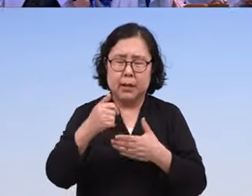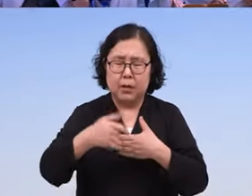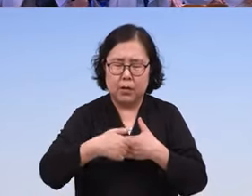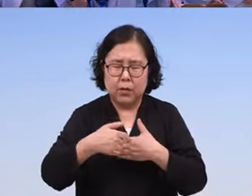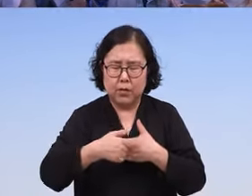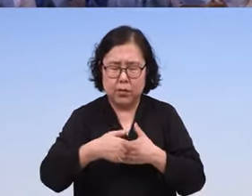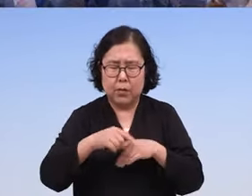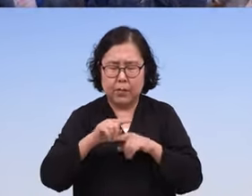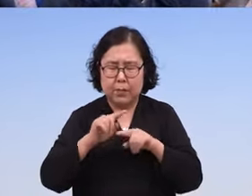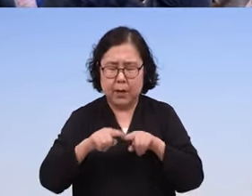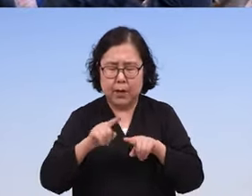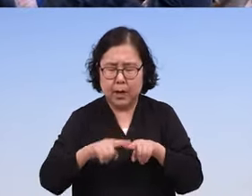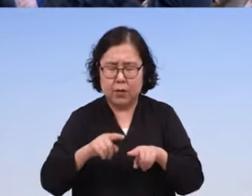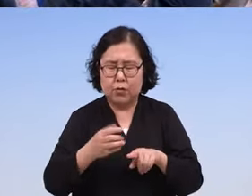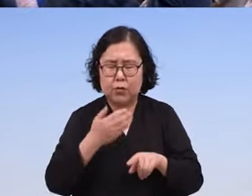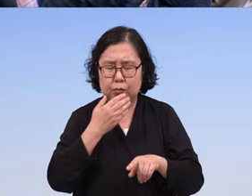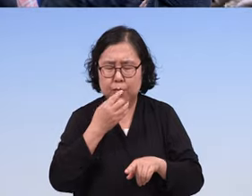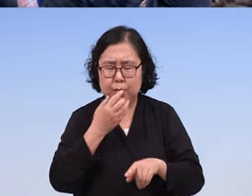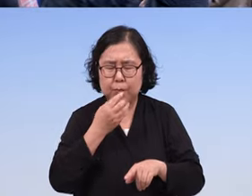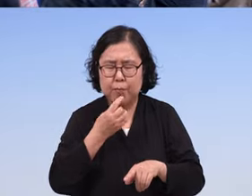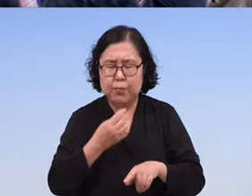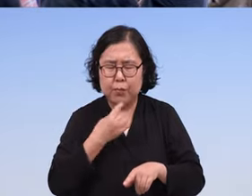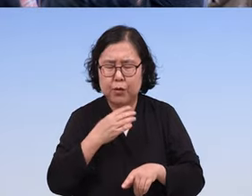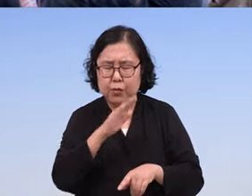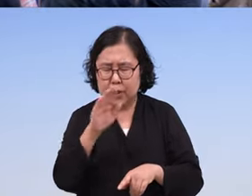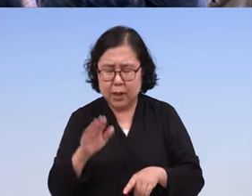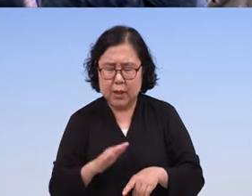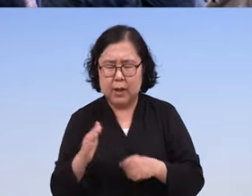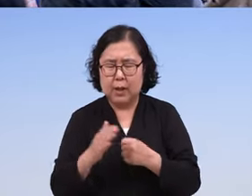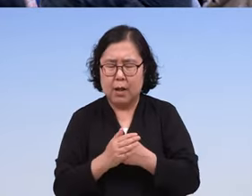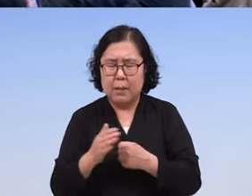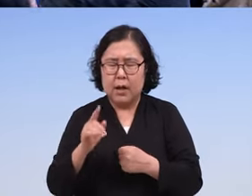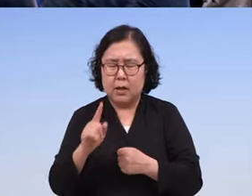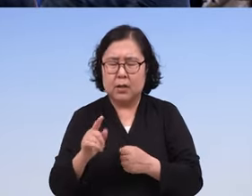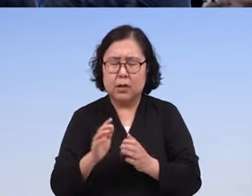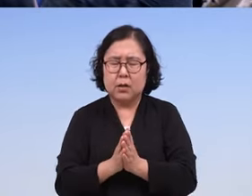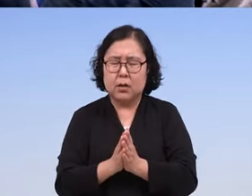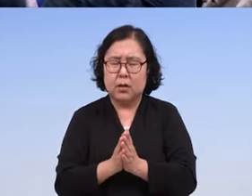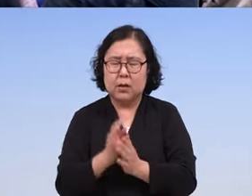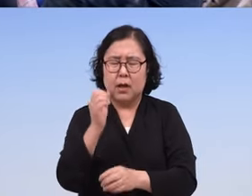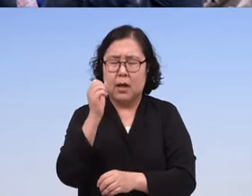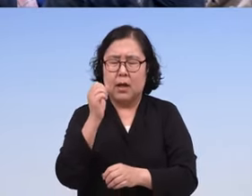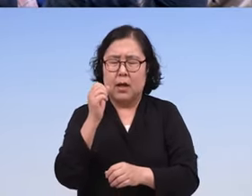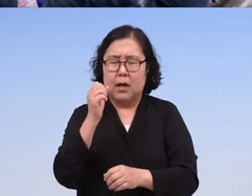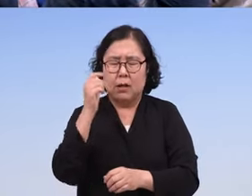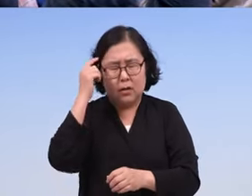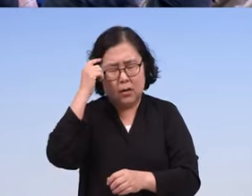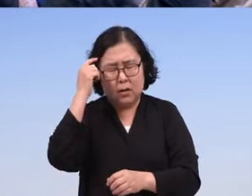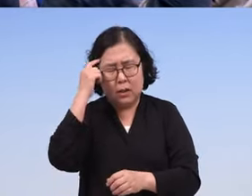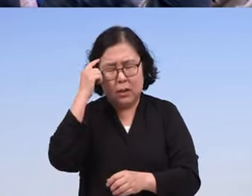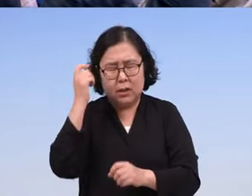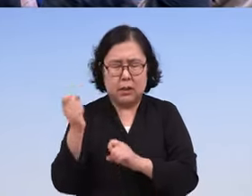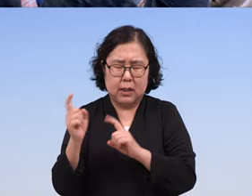아버지 하나님, 외모로 판단할 수밖에 우리기에 어설픈 정죄가 일어나지 않기를 원합니다.